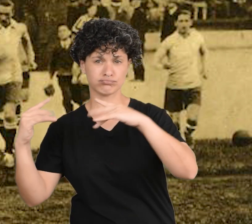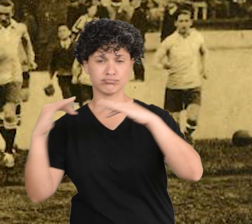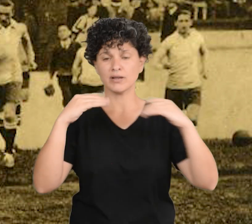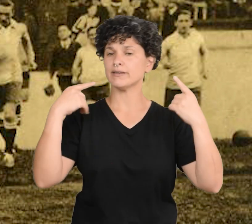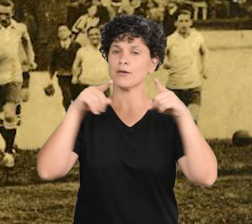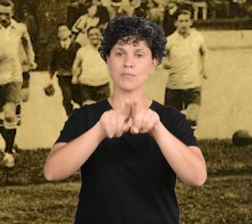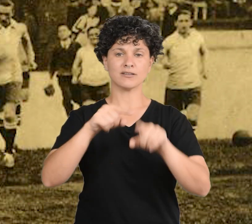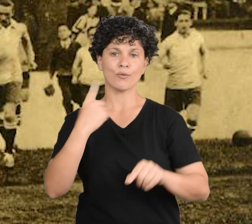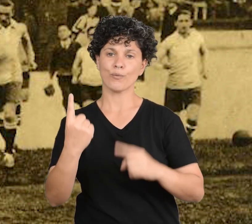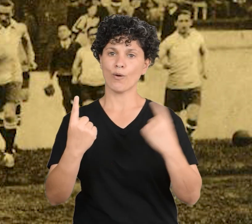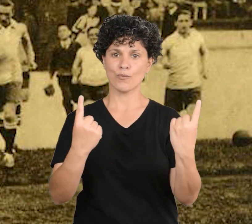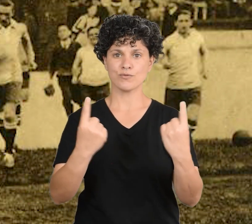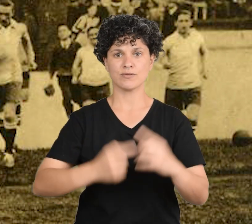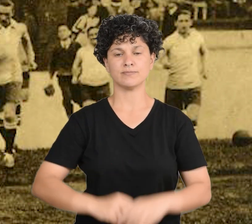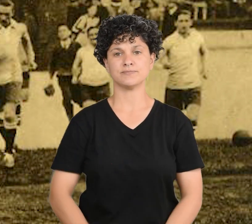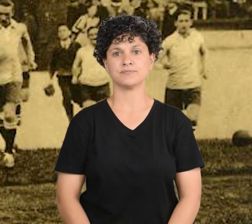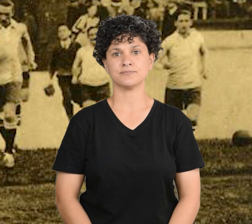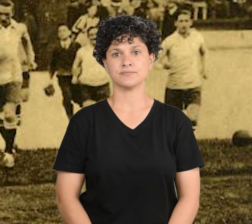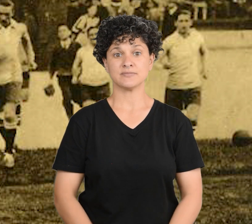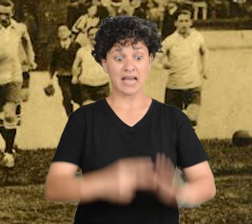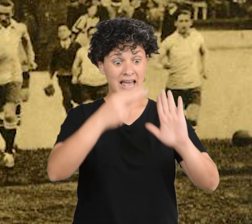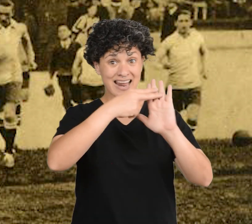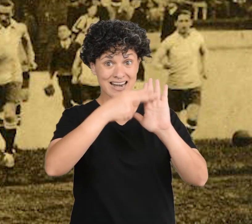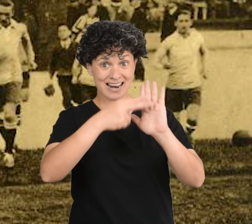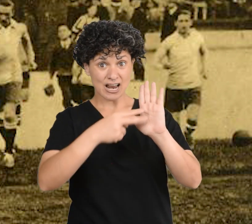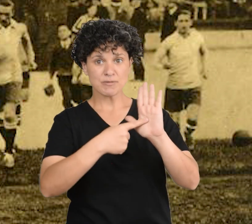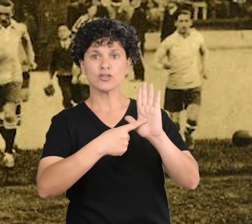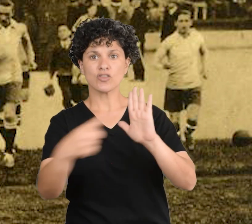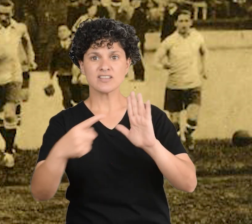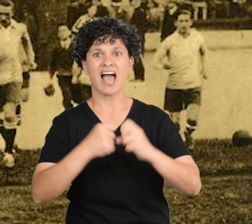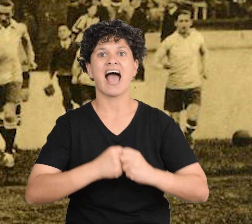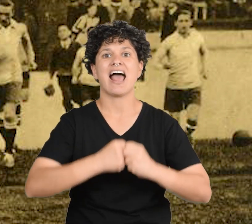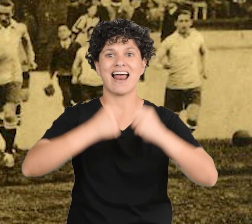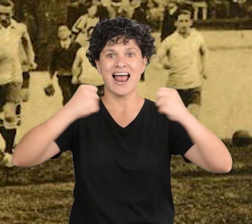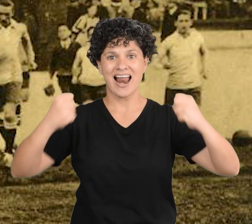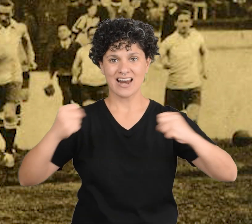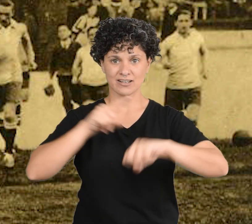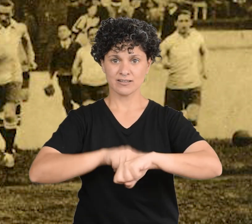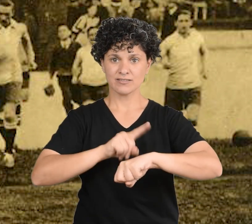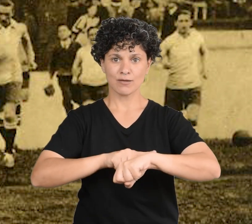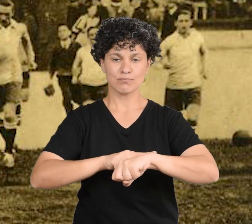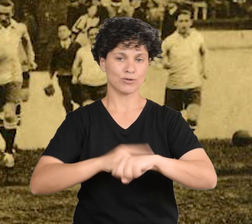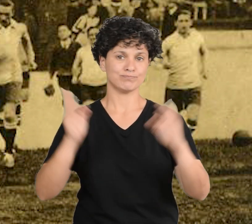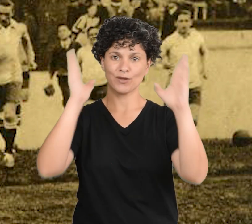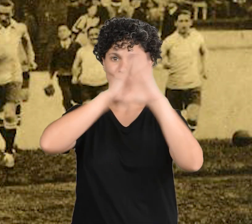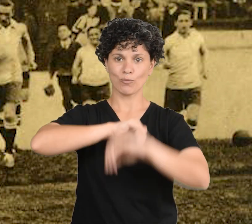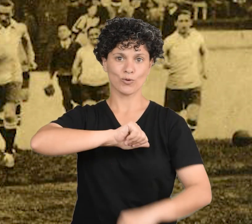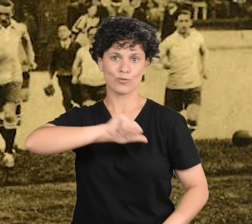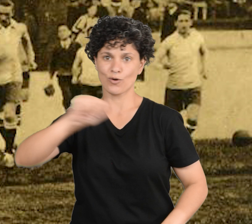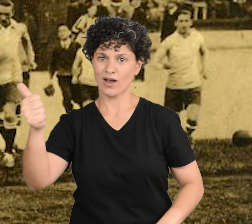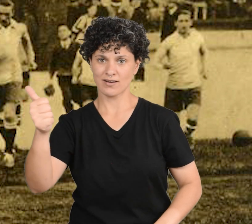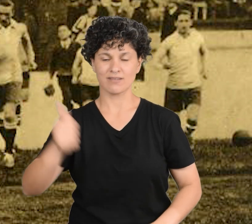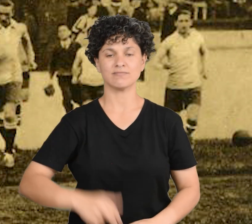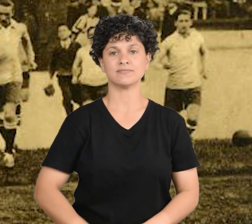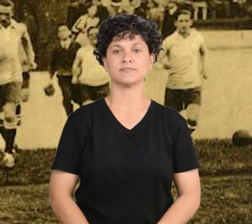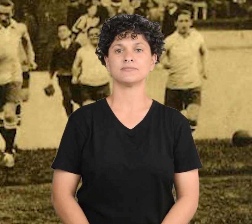Se jugaron los 90 minutos del partido, terminando con empate 1-1. El reglamento